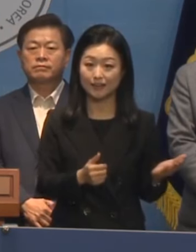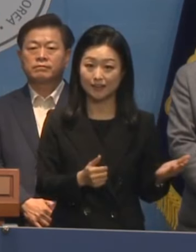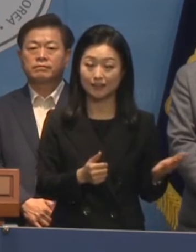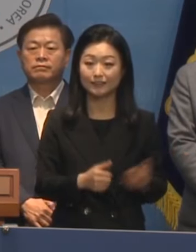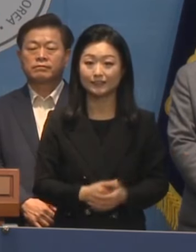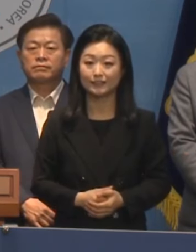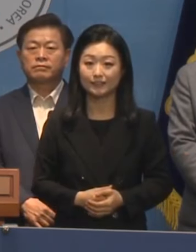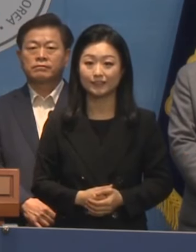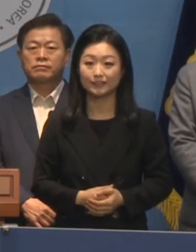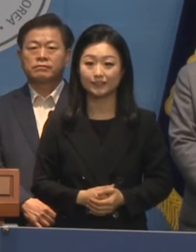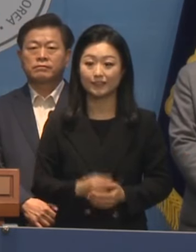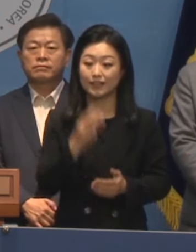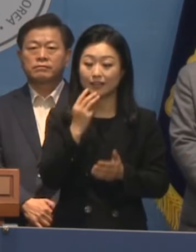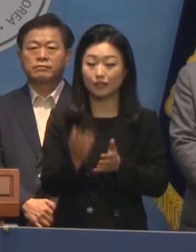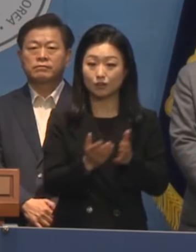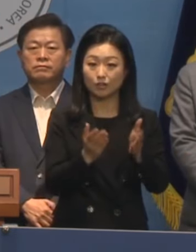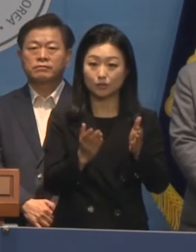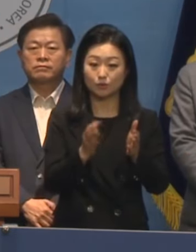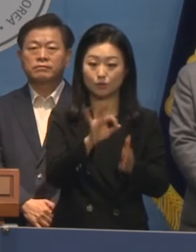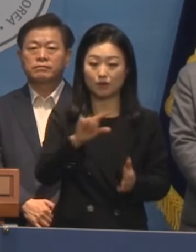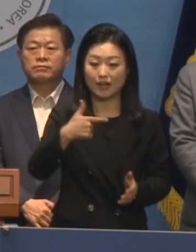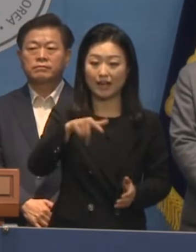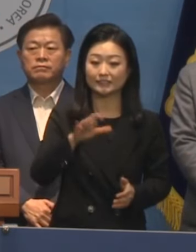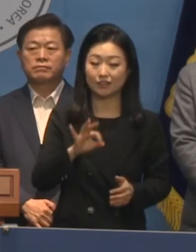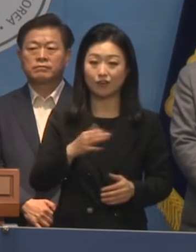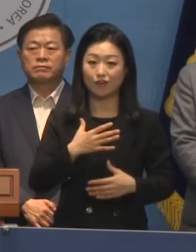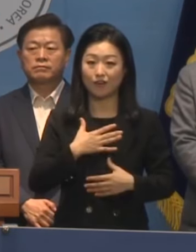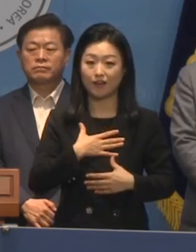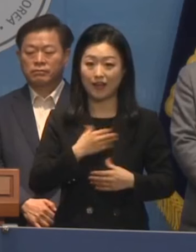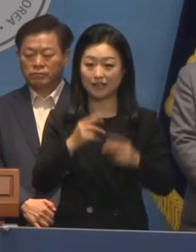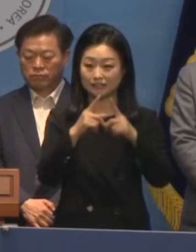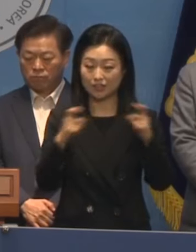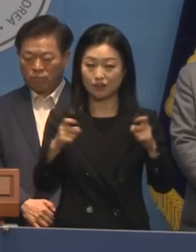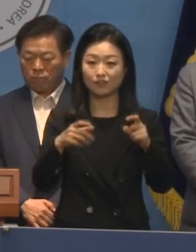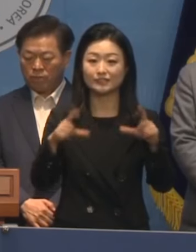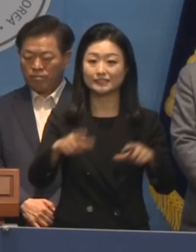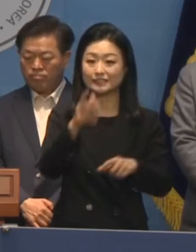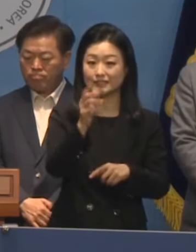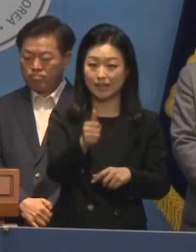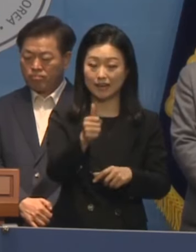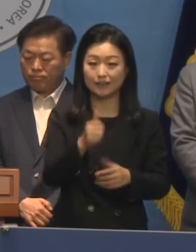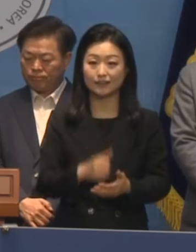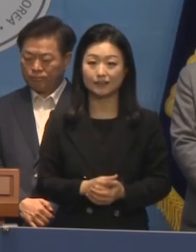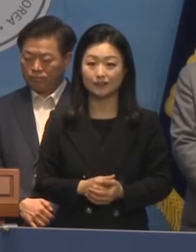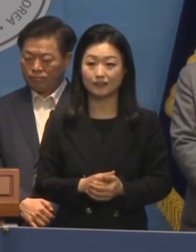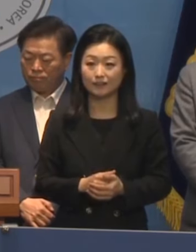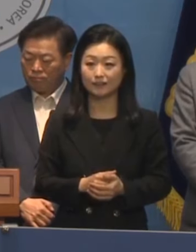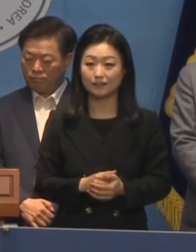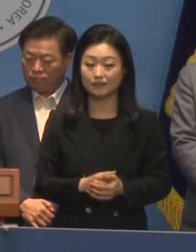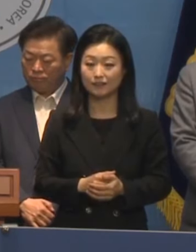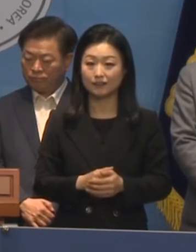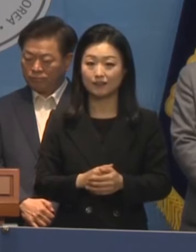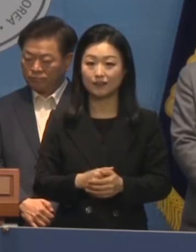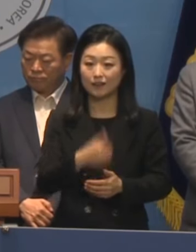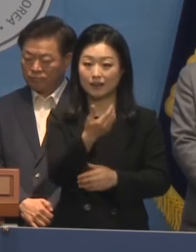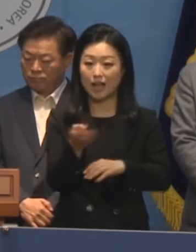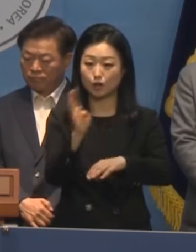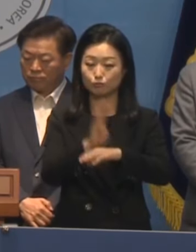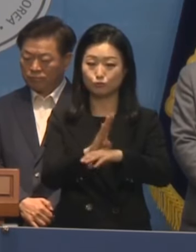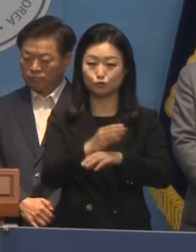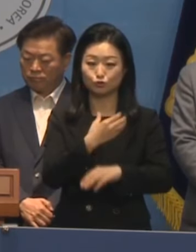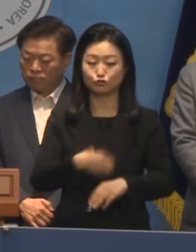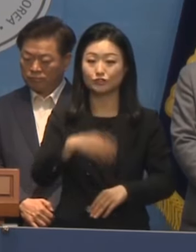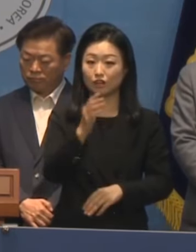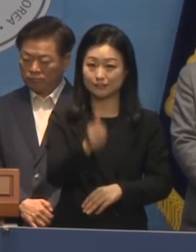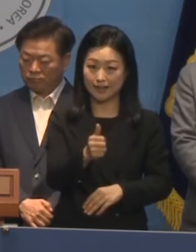김보라 경기도 안성 시장입니다 이순희 서울 강북 구청장 있니다